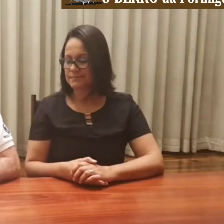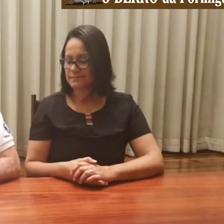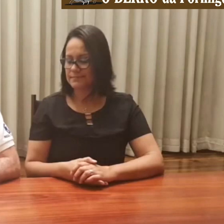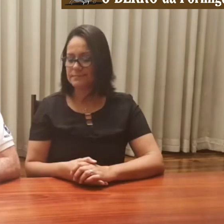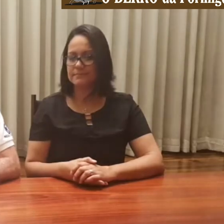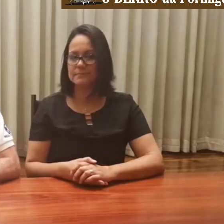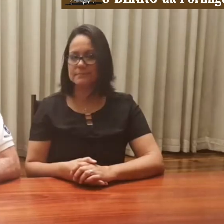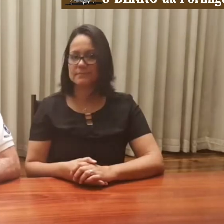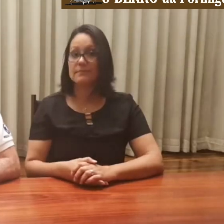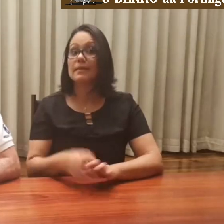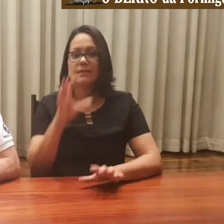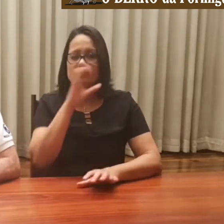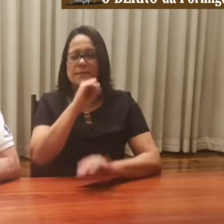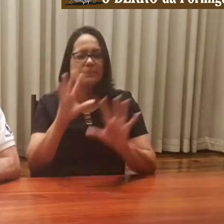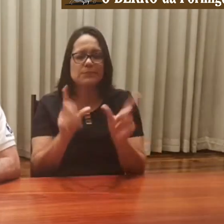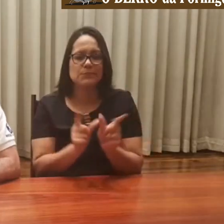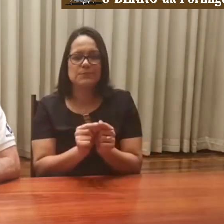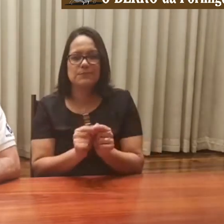Vamos lá, questão rapidamente aqui.